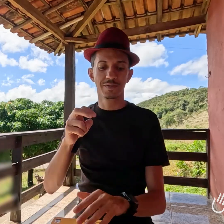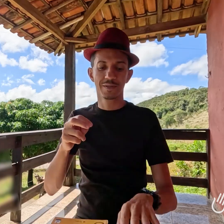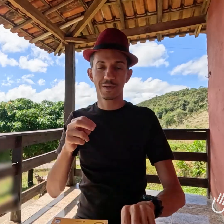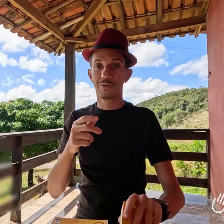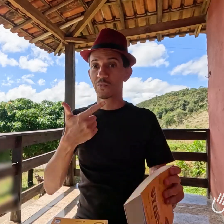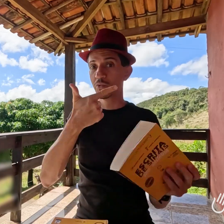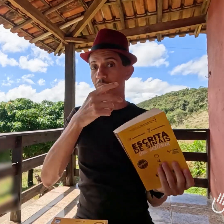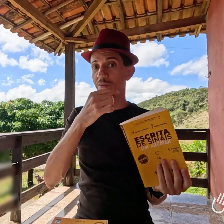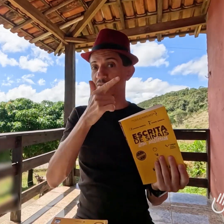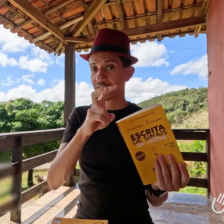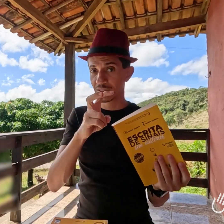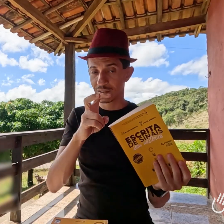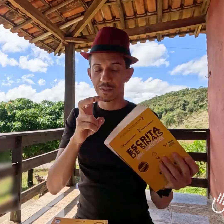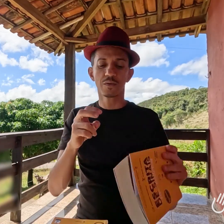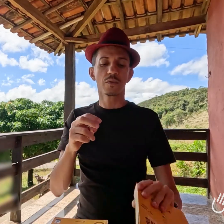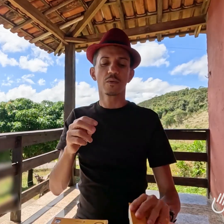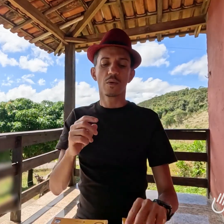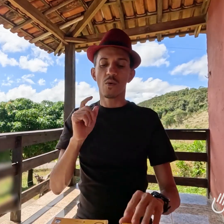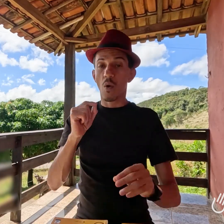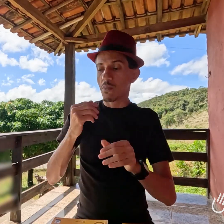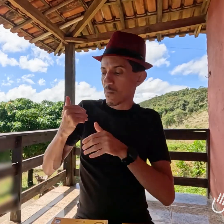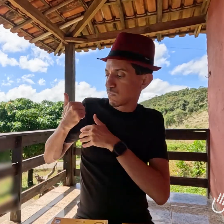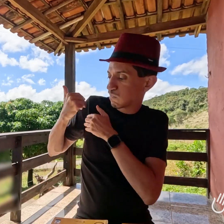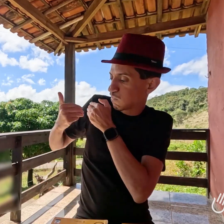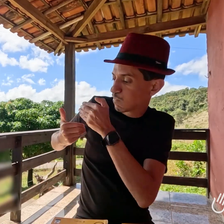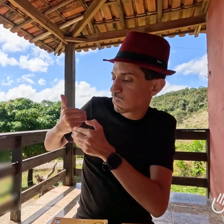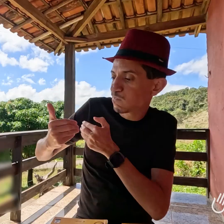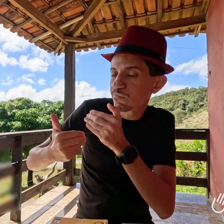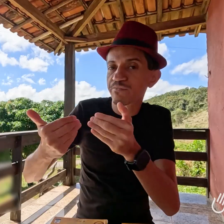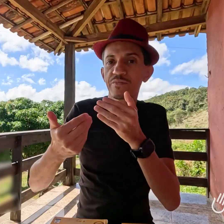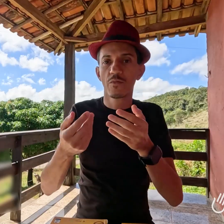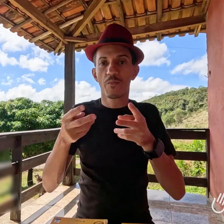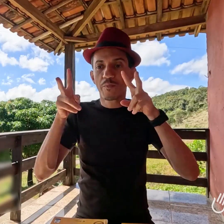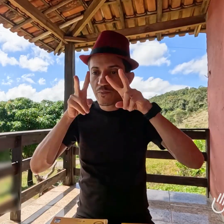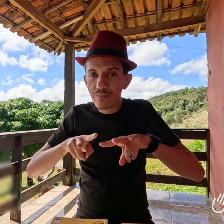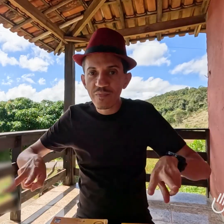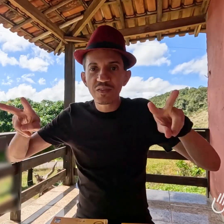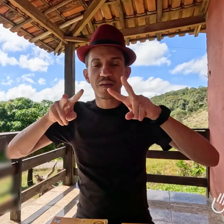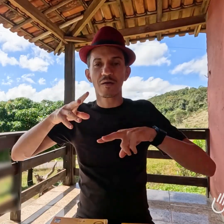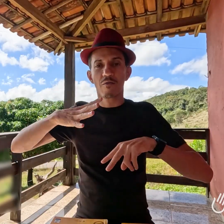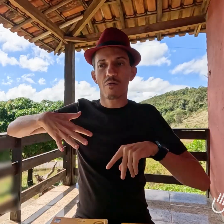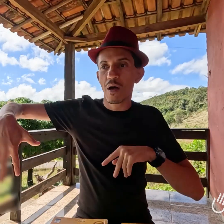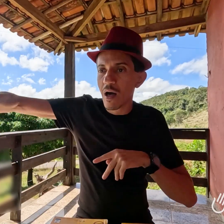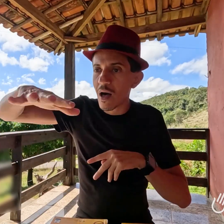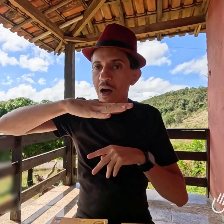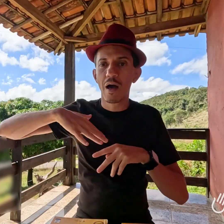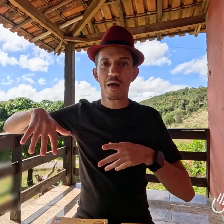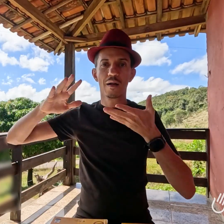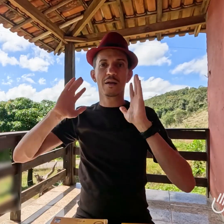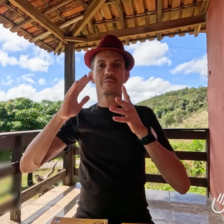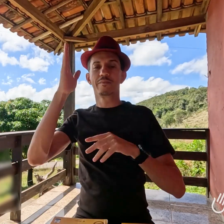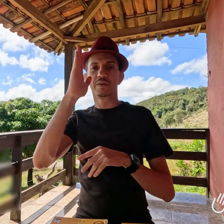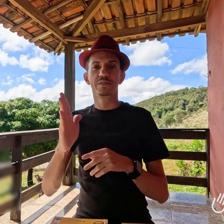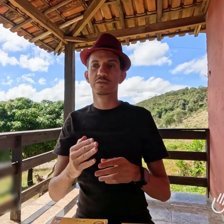não apenas dos livros, mas da Escrita de Sinais do Brasil. Primeira edição de 2012, segunda de 2015 e a terceira de